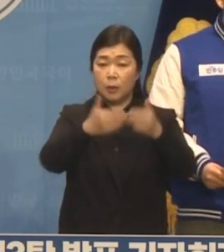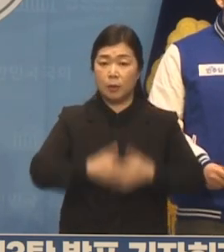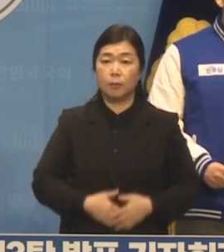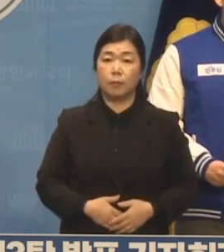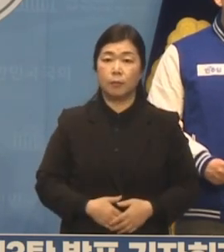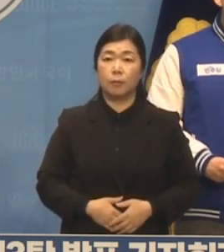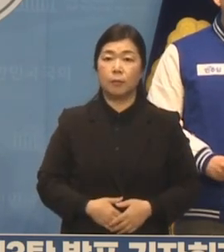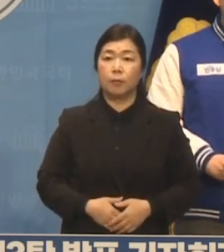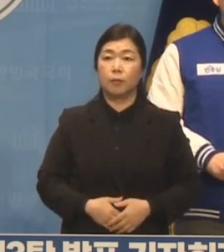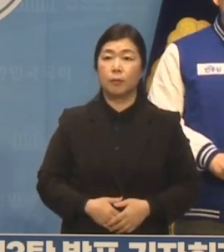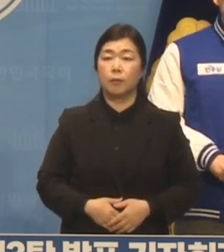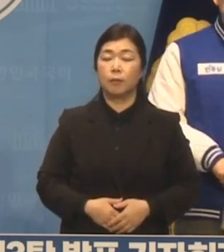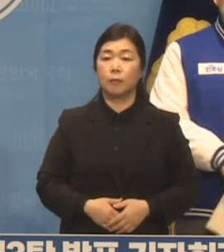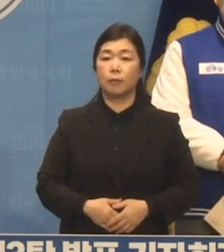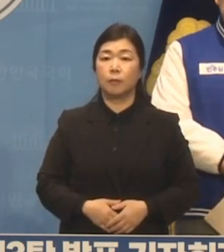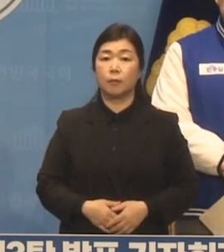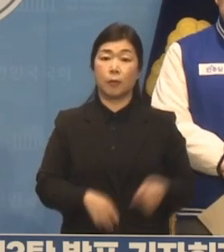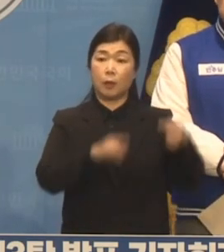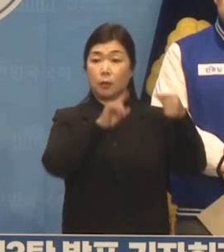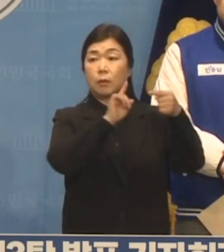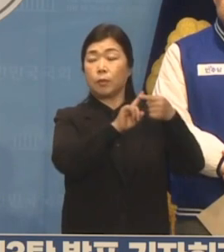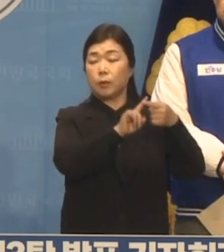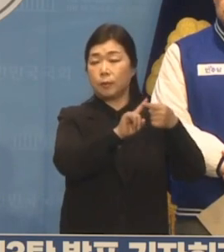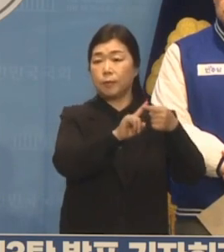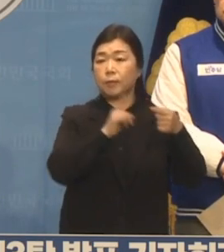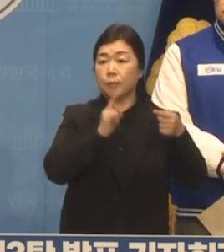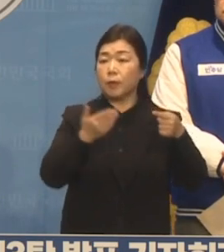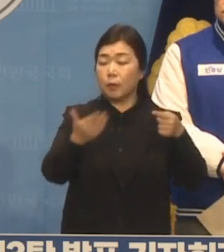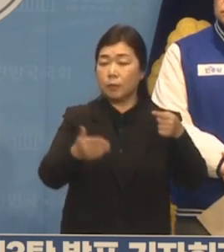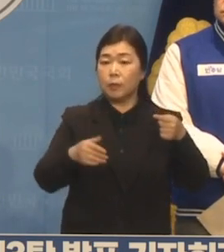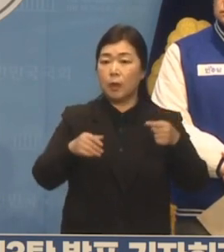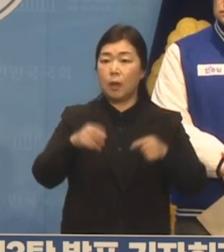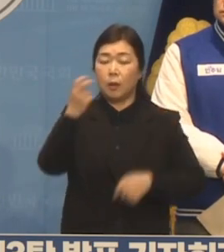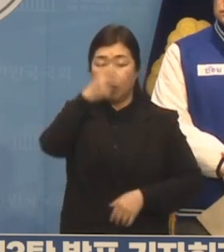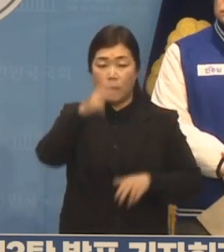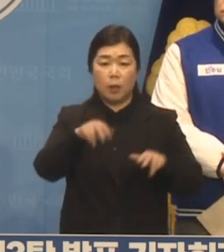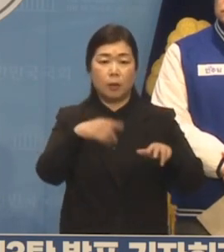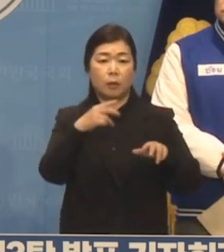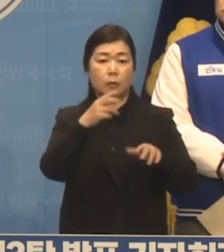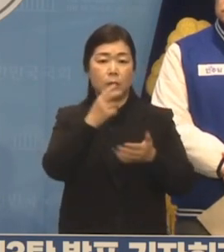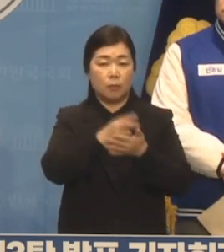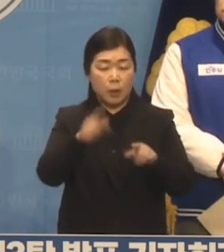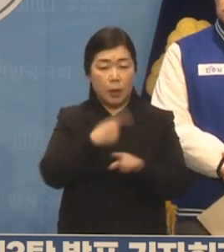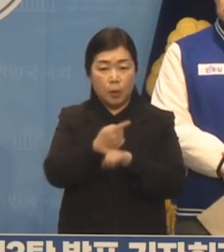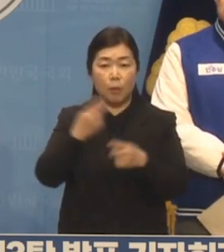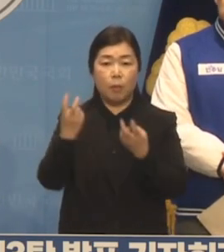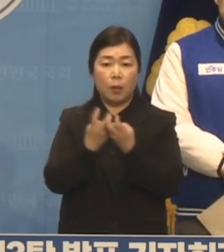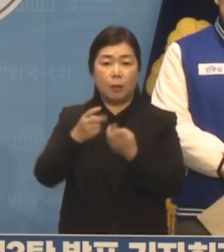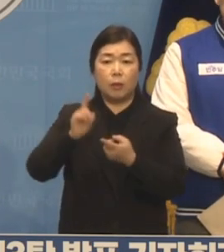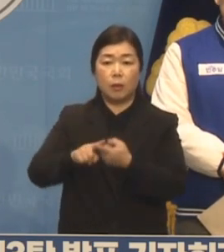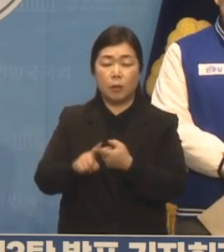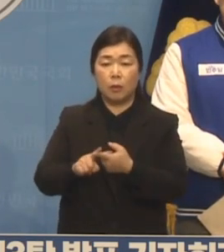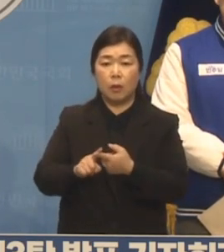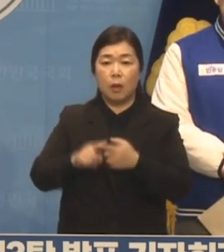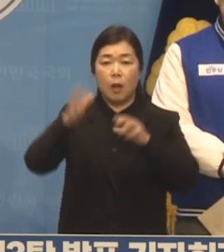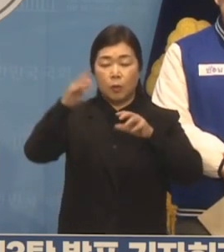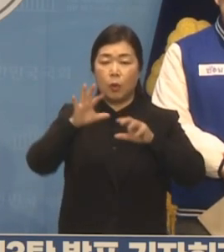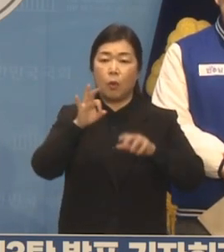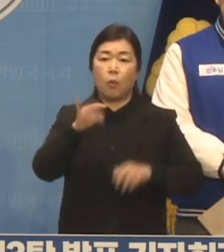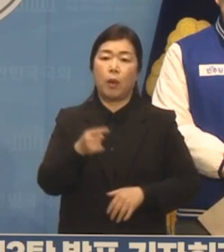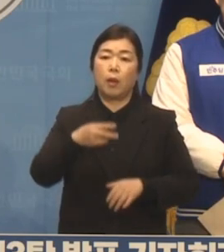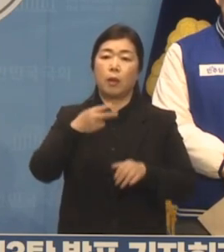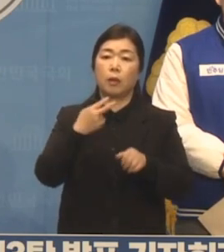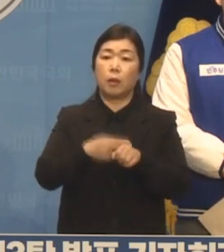대해서 진행할 수 있도록 하겠습니다. 첫 번째는 검찰개혁 방안, 법조개혁 방안에 대해서 한국외대 교수님이신